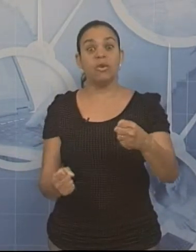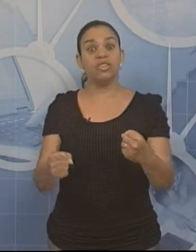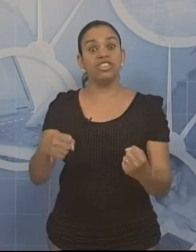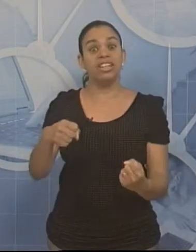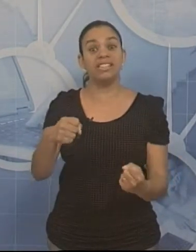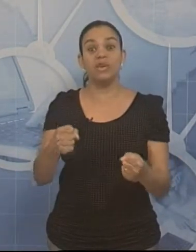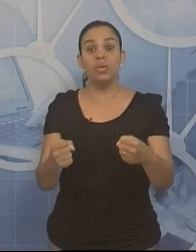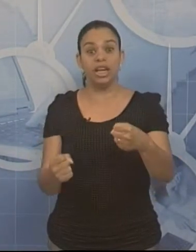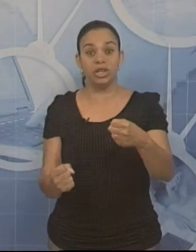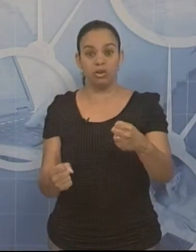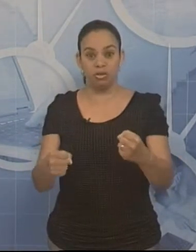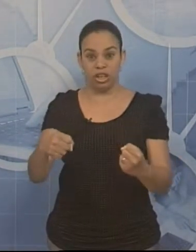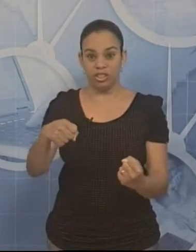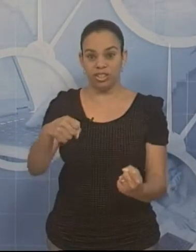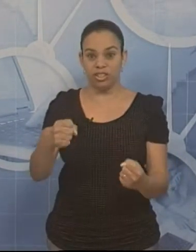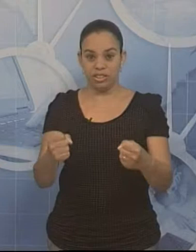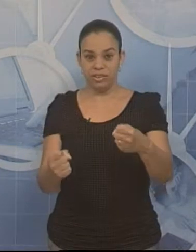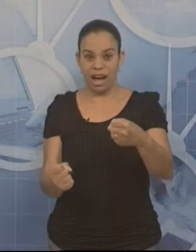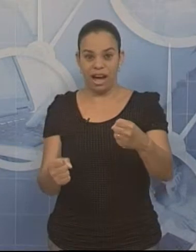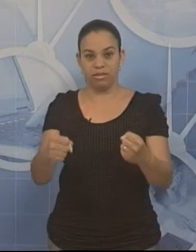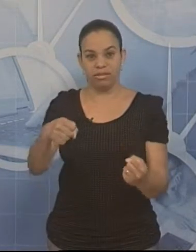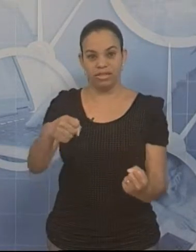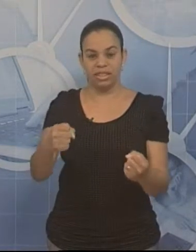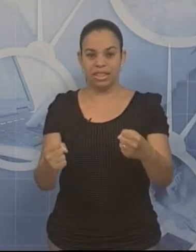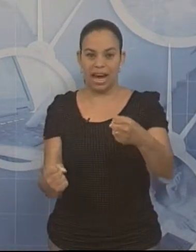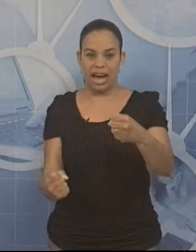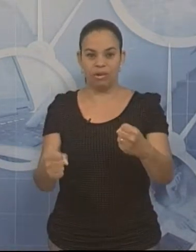estivesse segurando o volante do carro carro